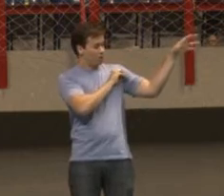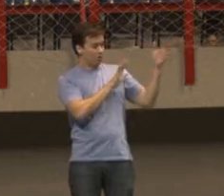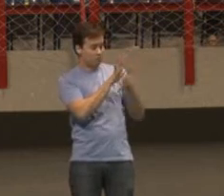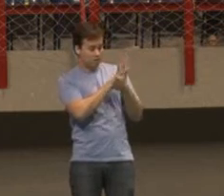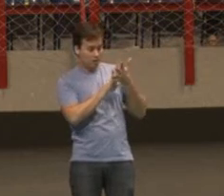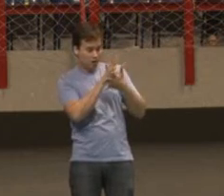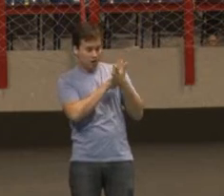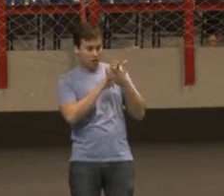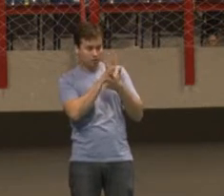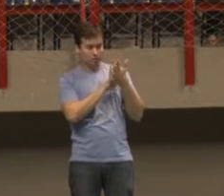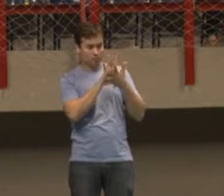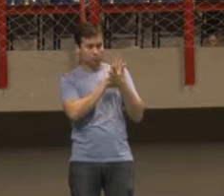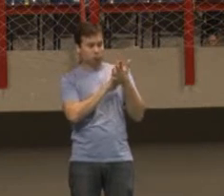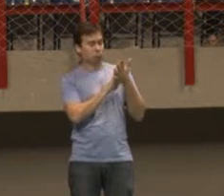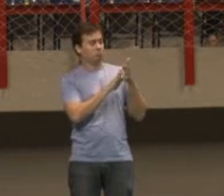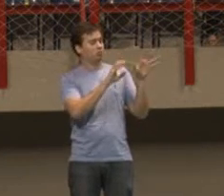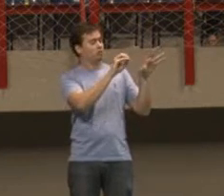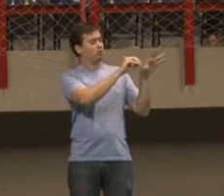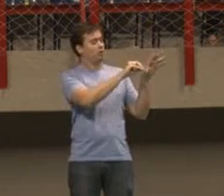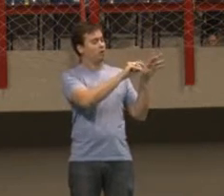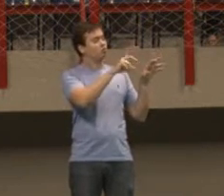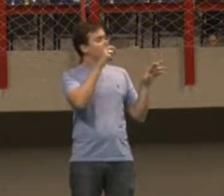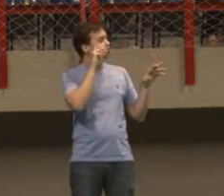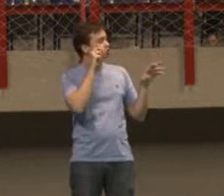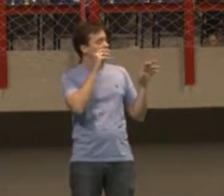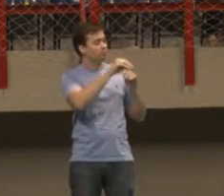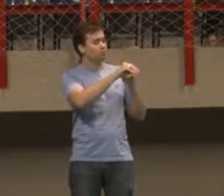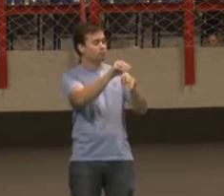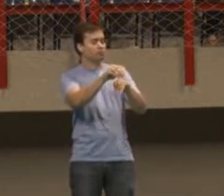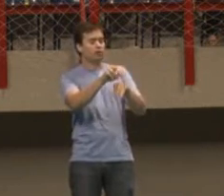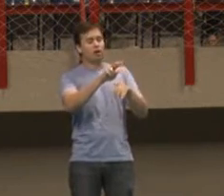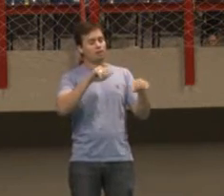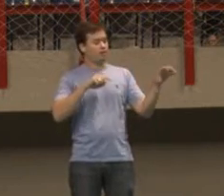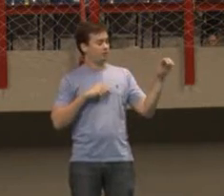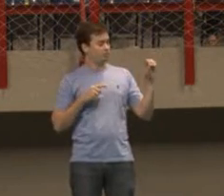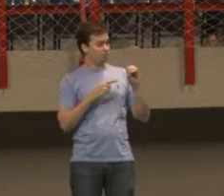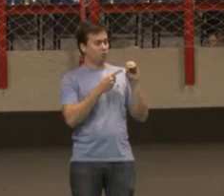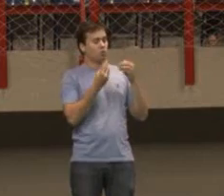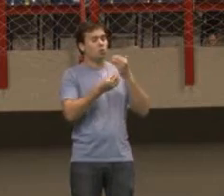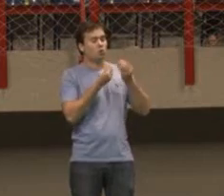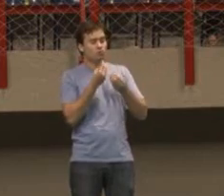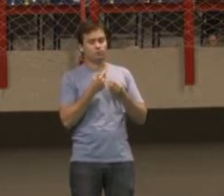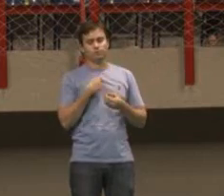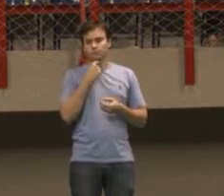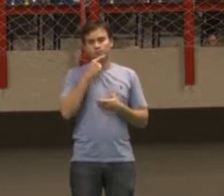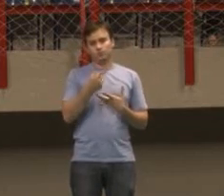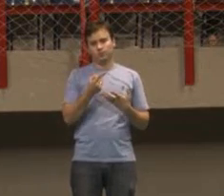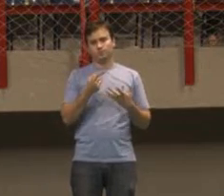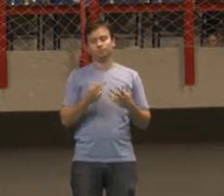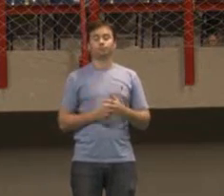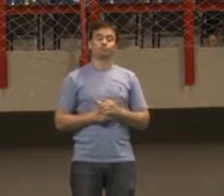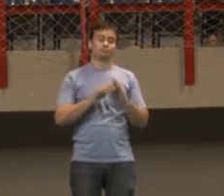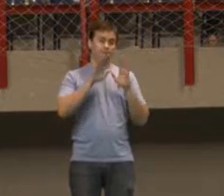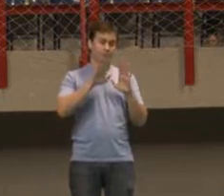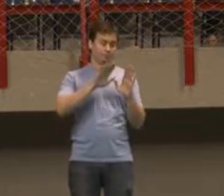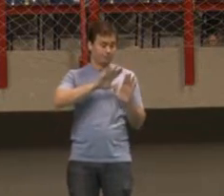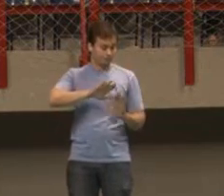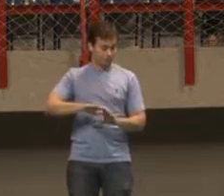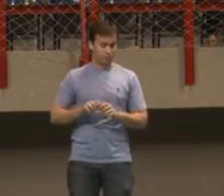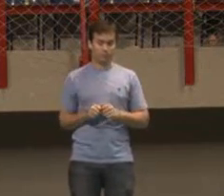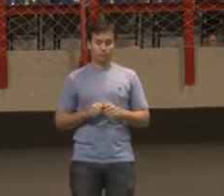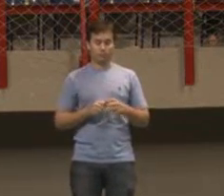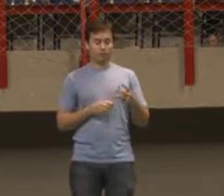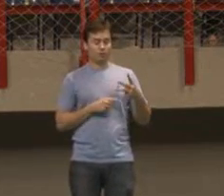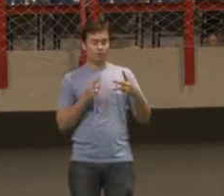houve liberação de óvulo, não haverá o que, pessoal? Fecundação. Há uma segunda possibilidade.